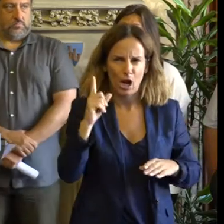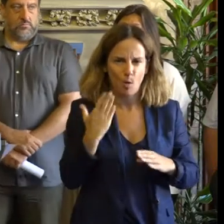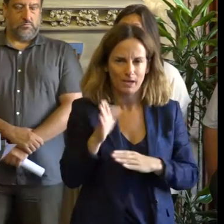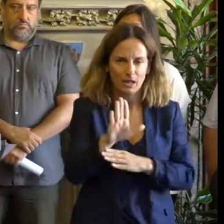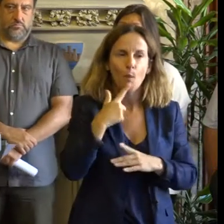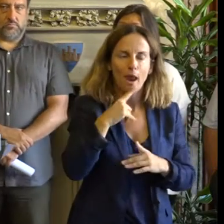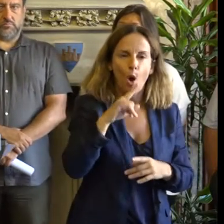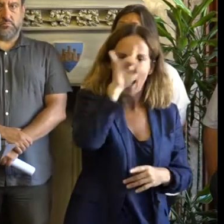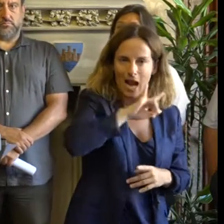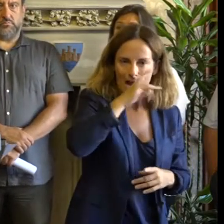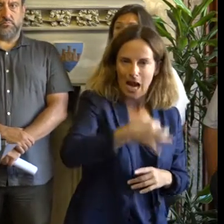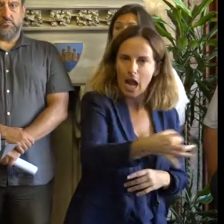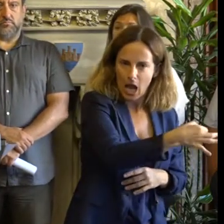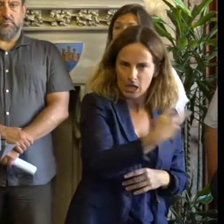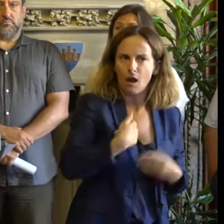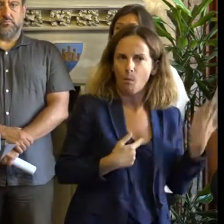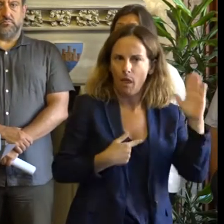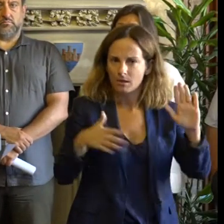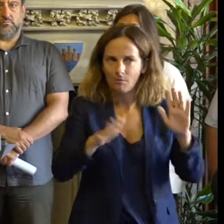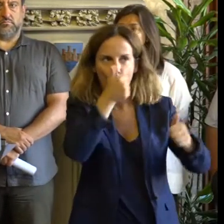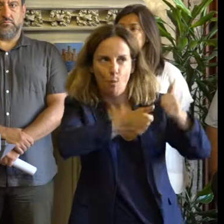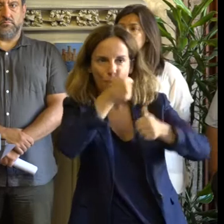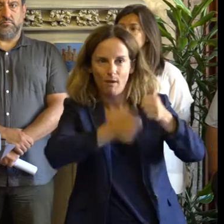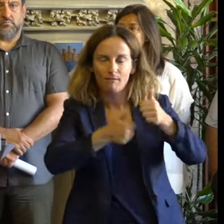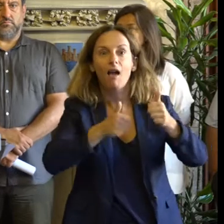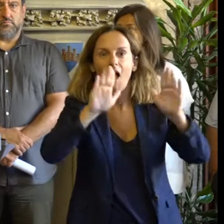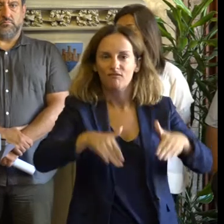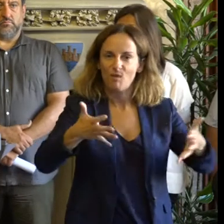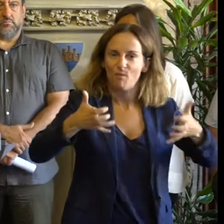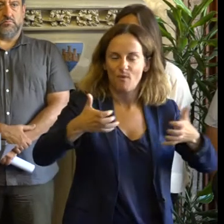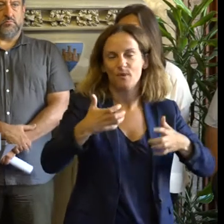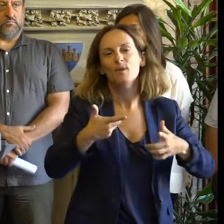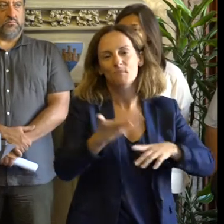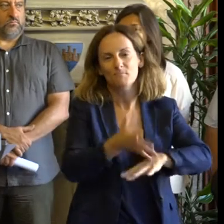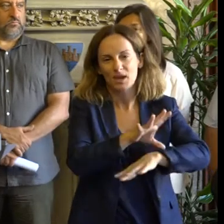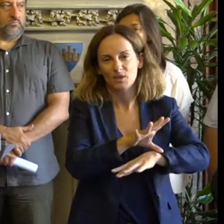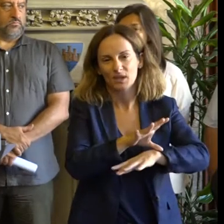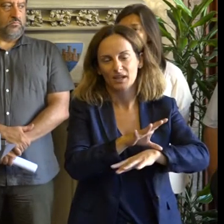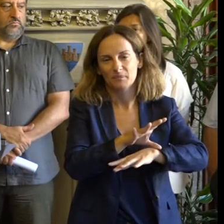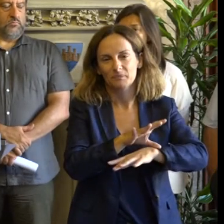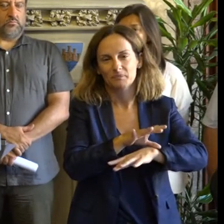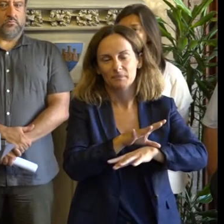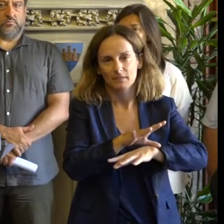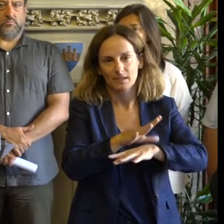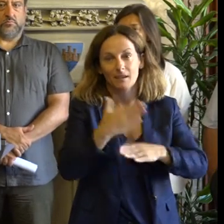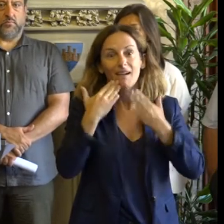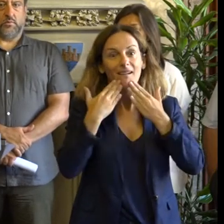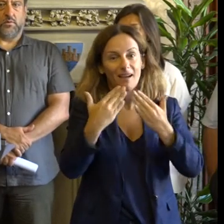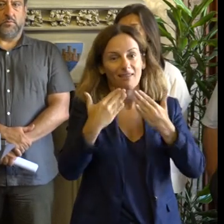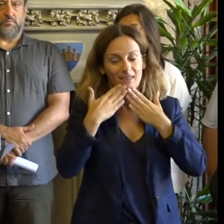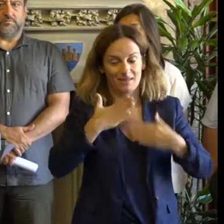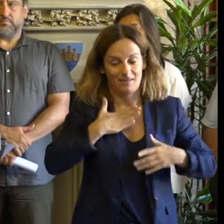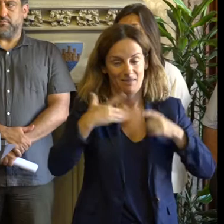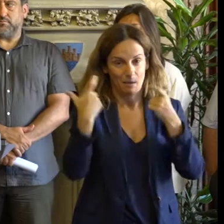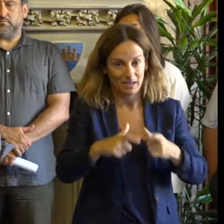les Canàries, i on vàrem aconseguir aquest projecte, i que va suposar un esforç important de tot el departament